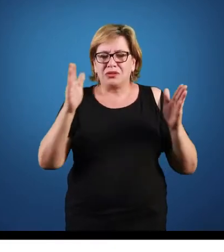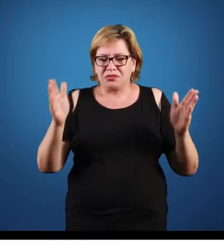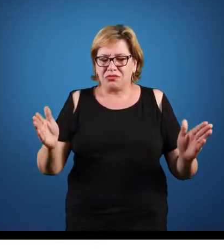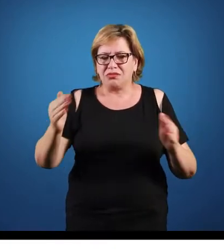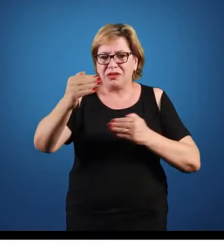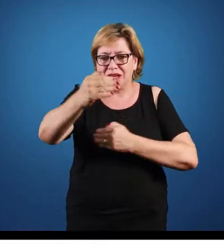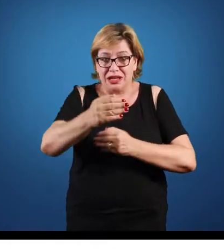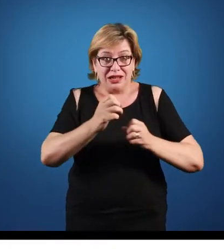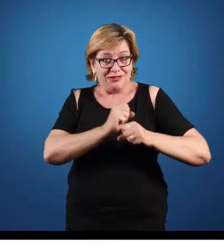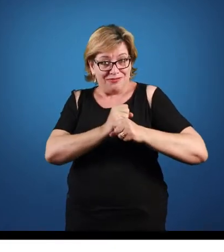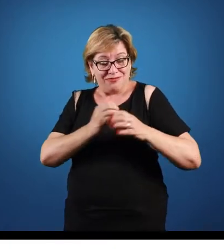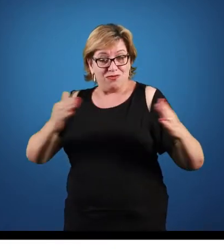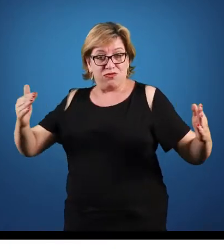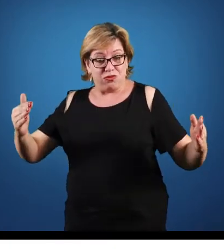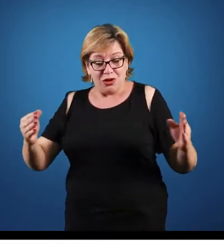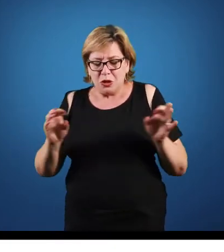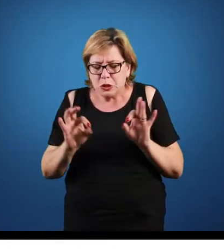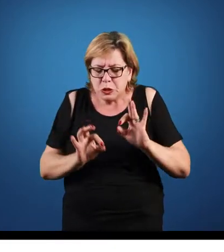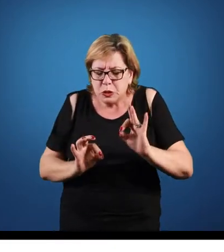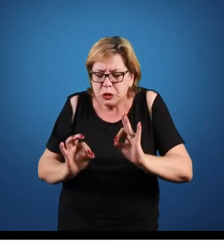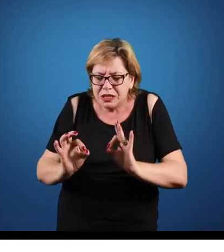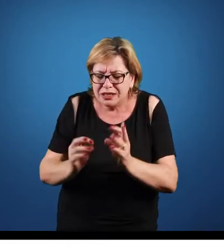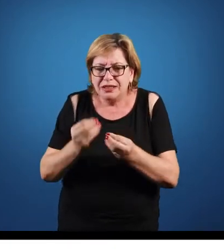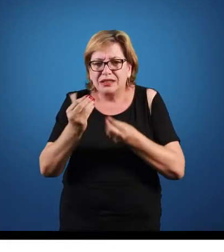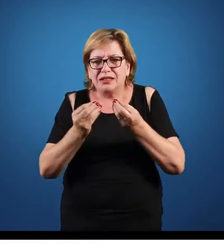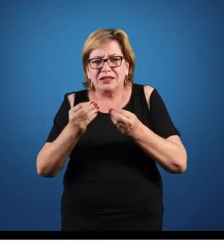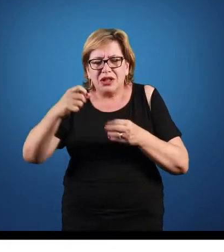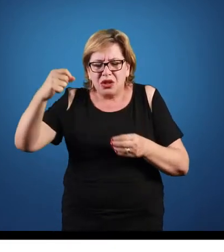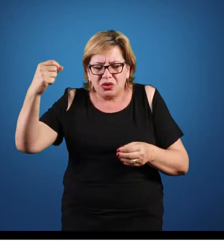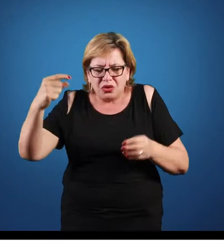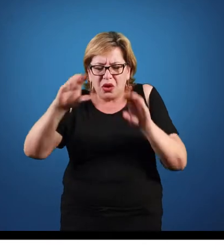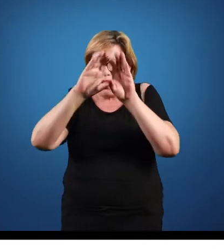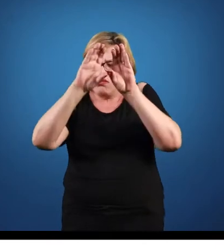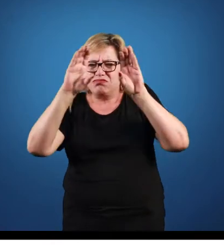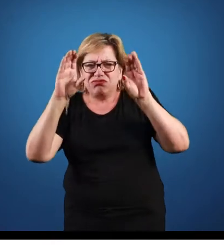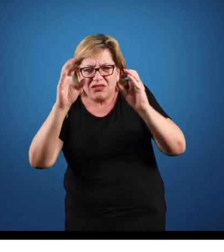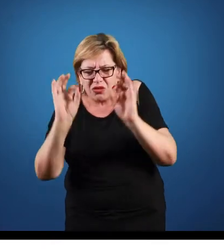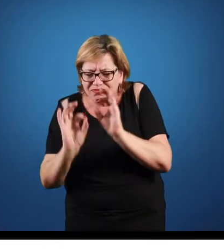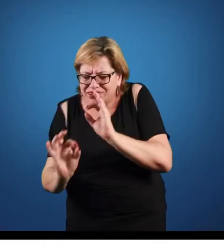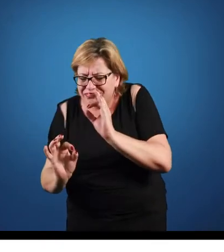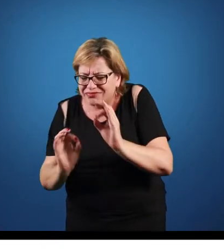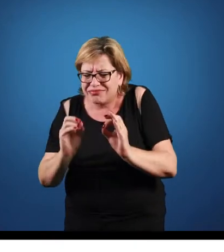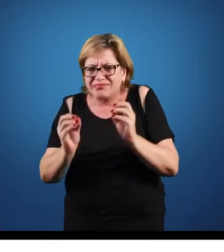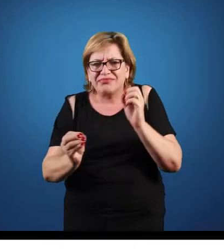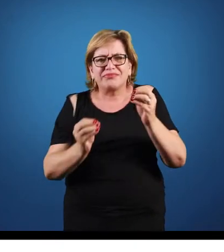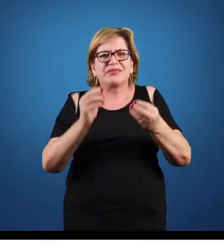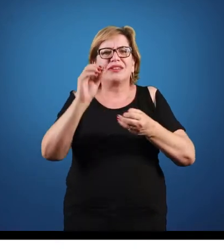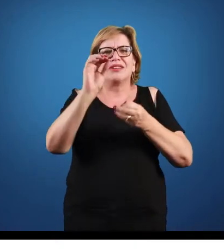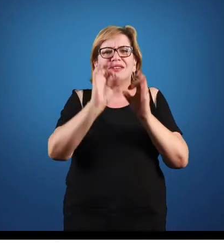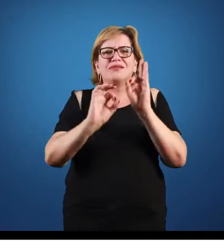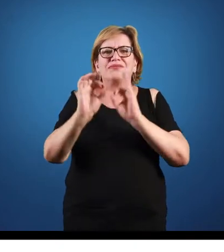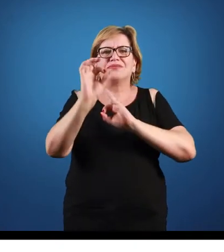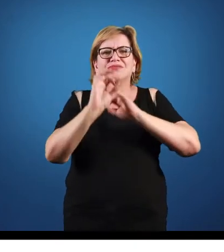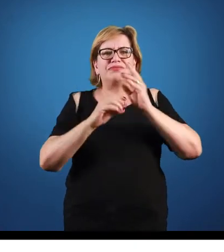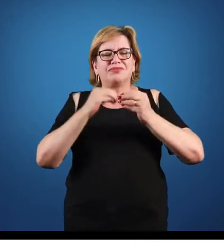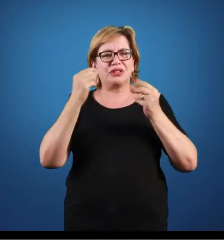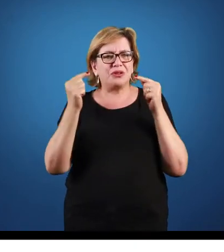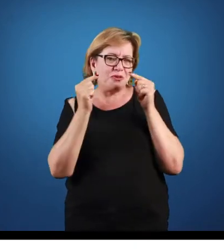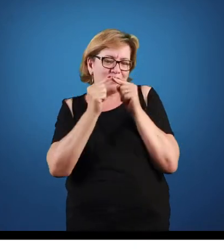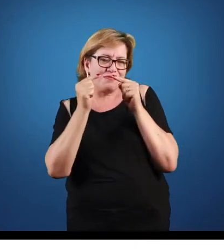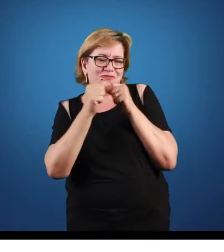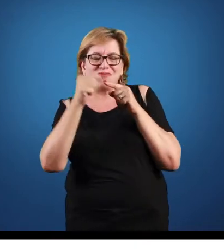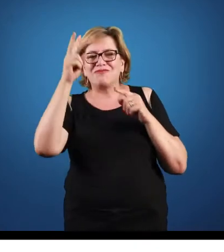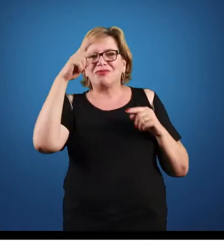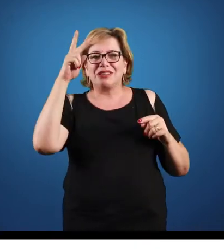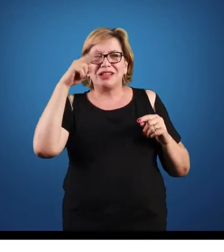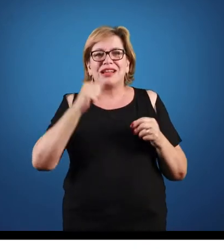caixas de papelão grandes e montar um cenário dentro ele coloca o sol o céu em evento a uma algum fundo é pra poder que combina com a